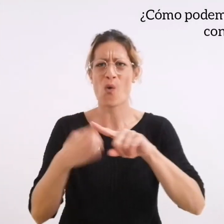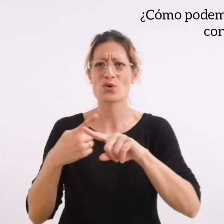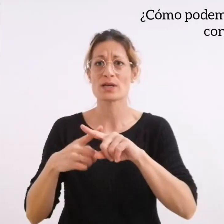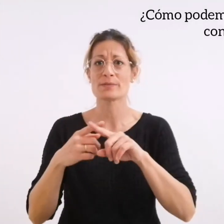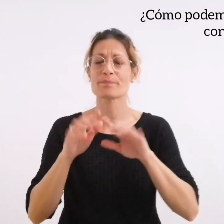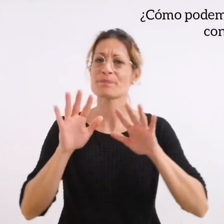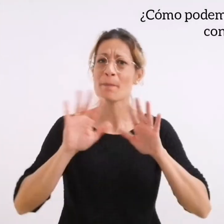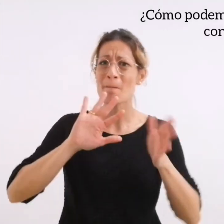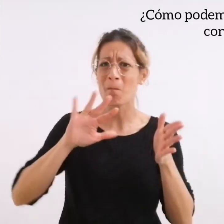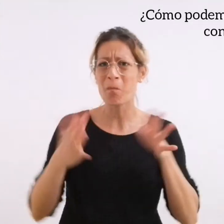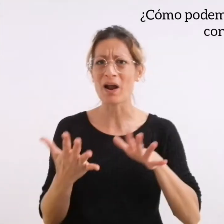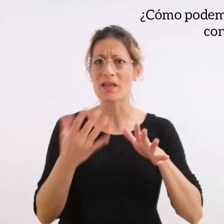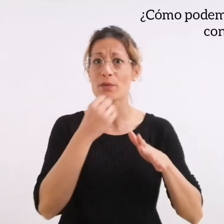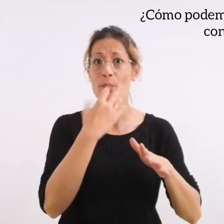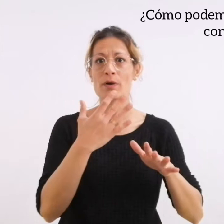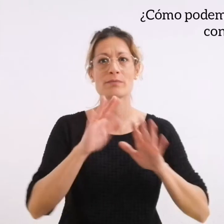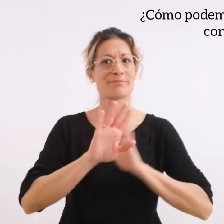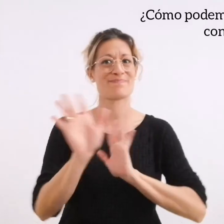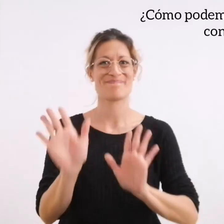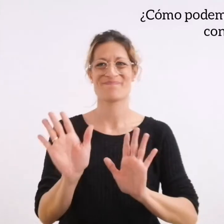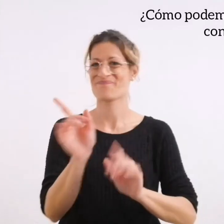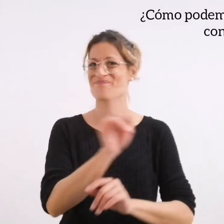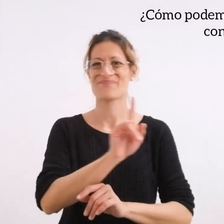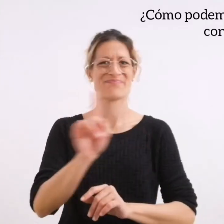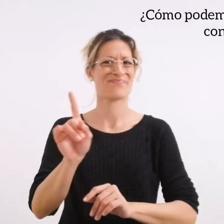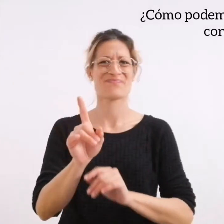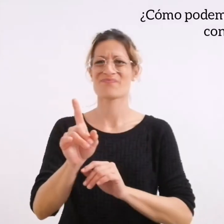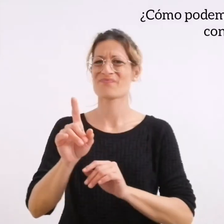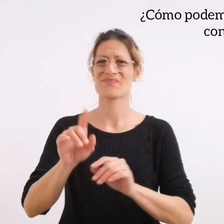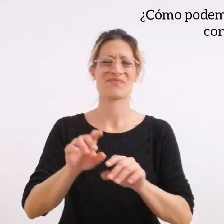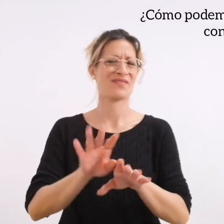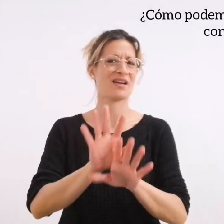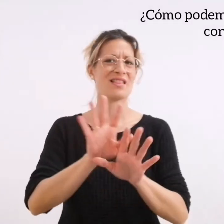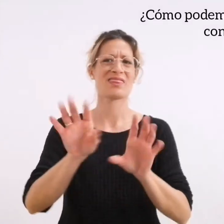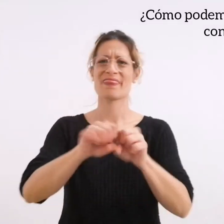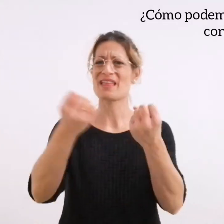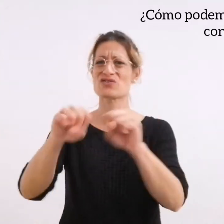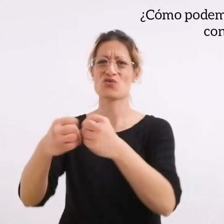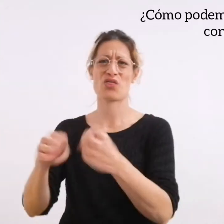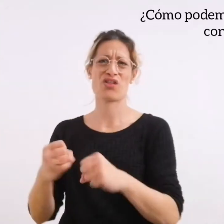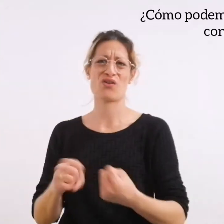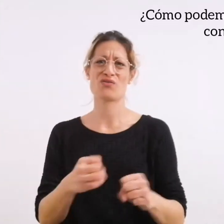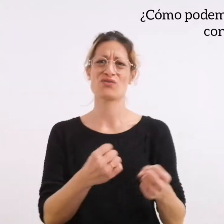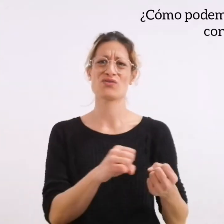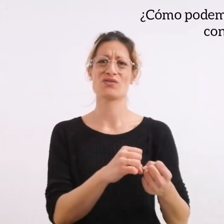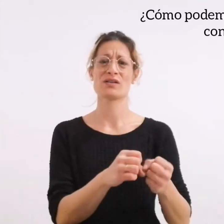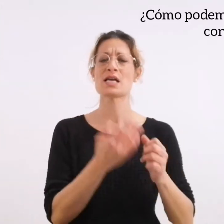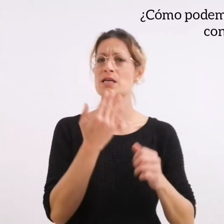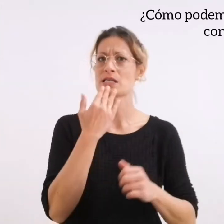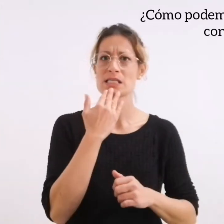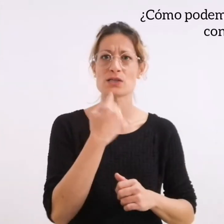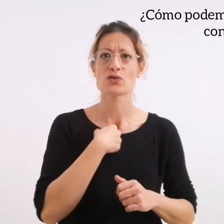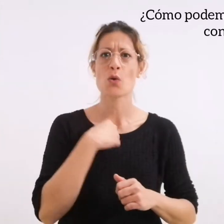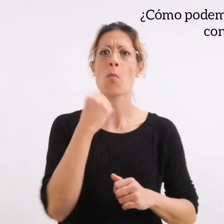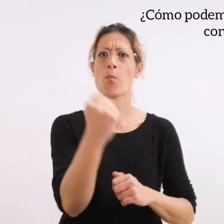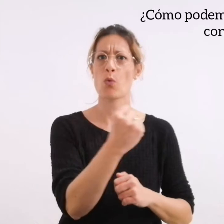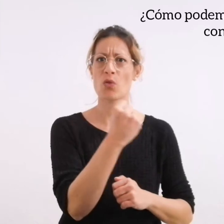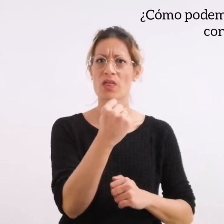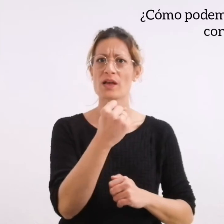buenas, pero están llevando constantemente a la destrucción. Cuando yo tengo ese poder de ser lleno del Espíritu Santo, no me